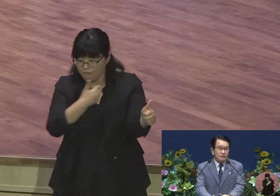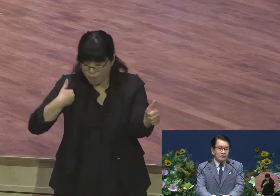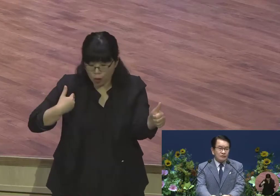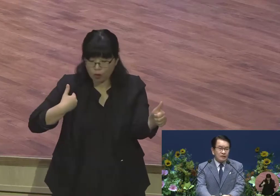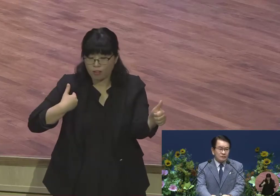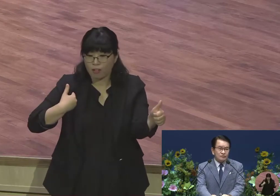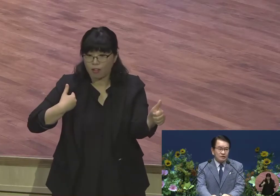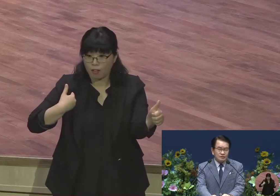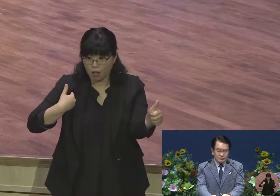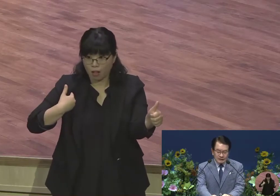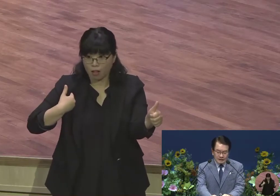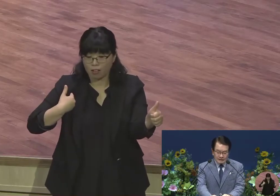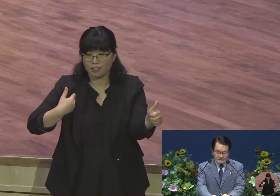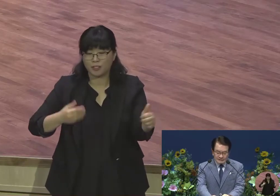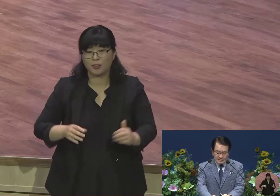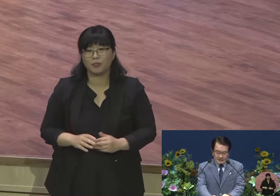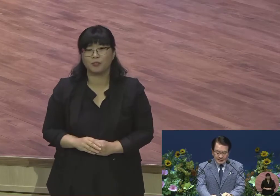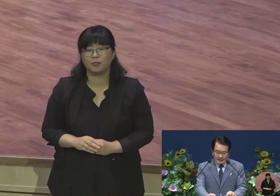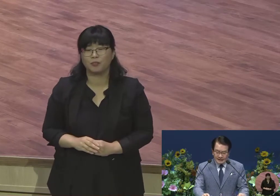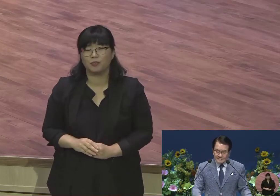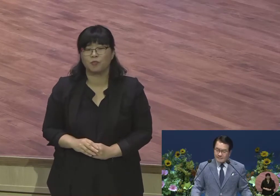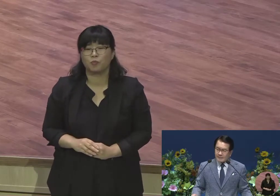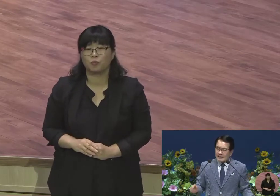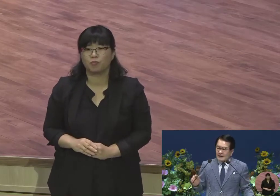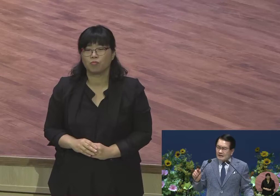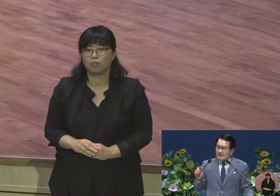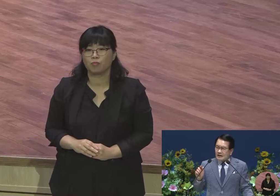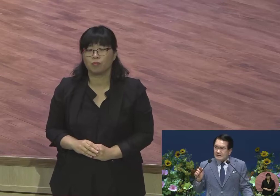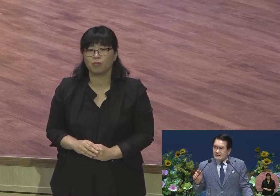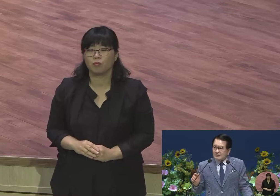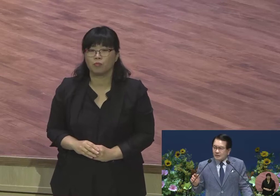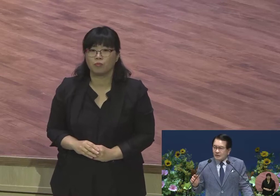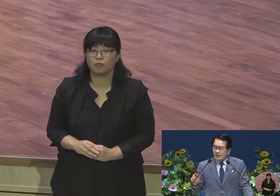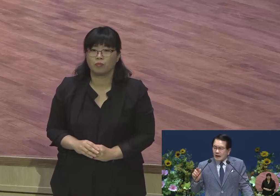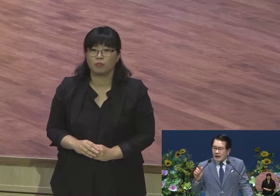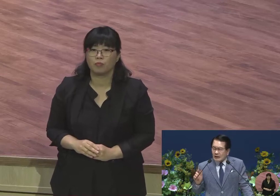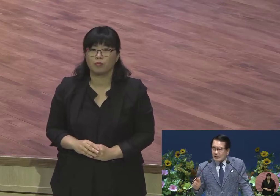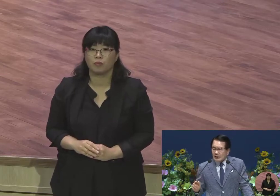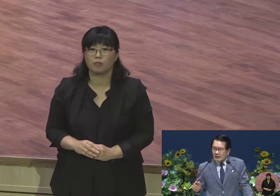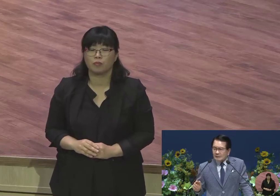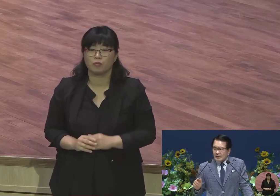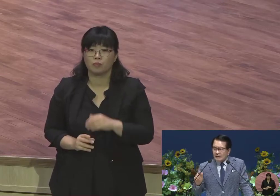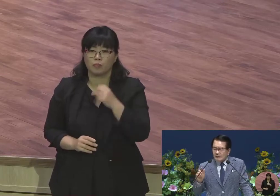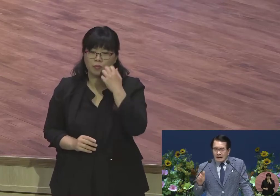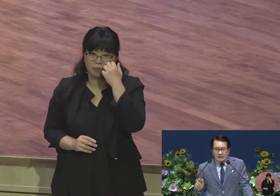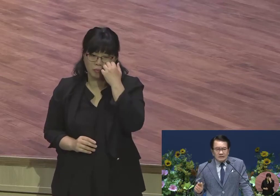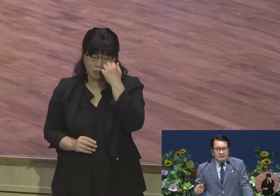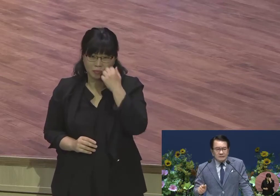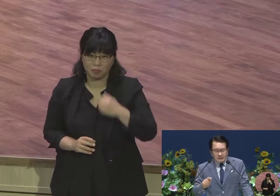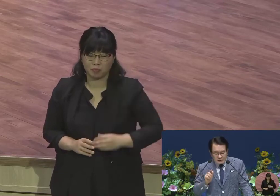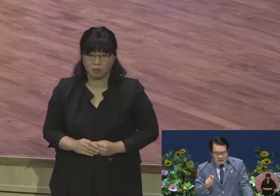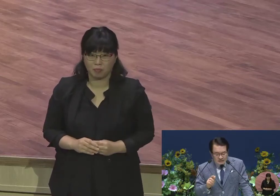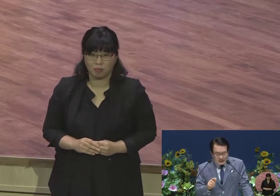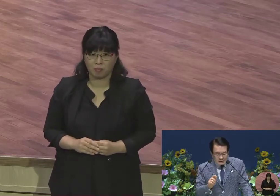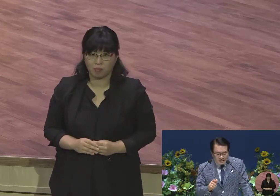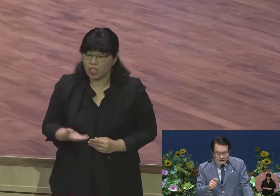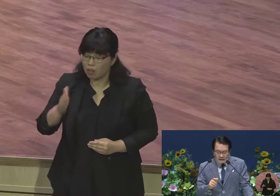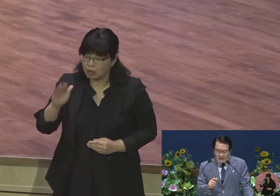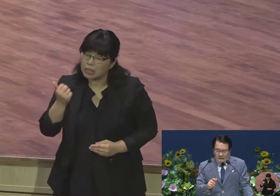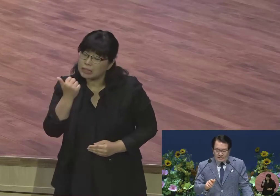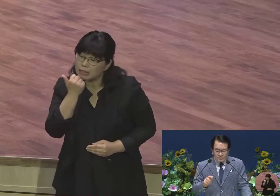문제 없지요 아무 문제 없습니다 그런데 이삭이 지금 하나님의 말씀인